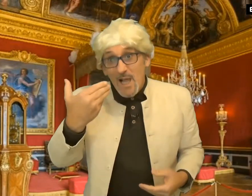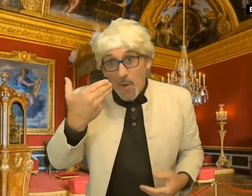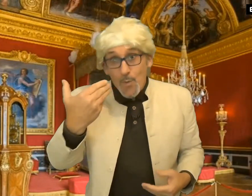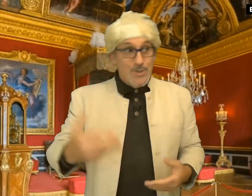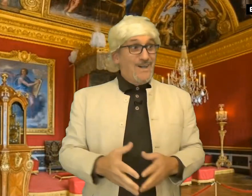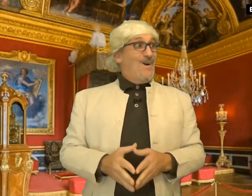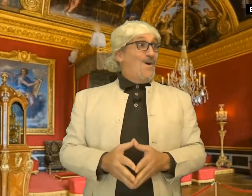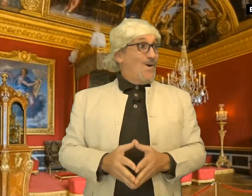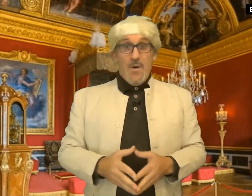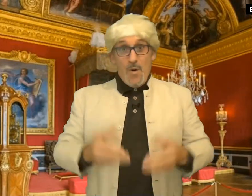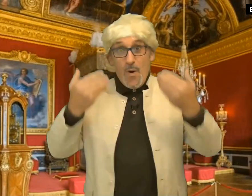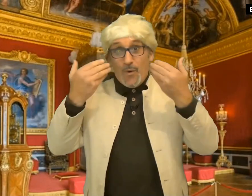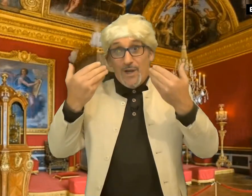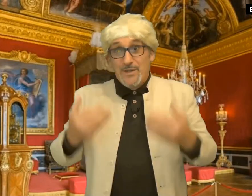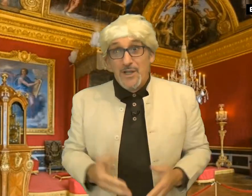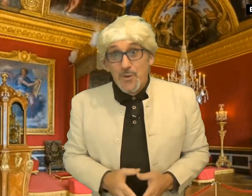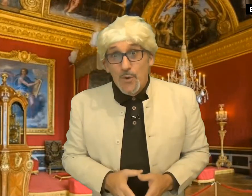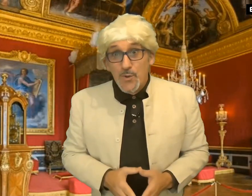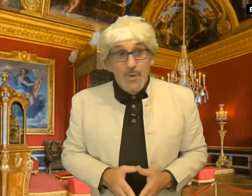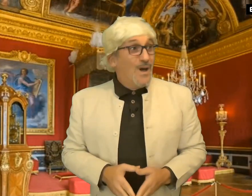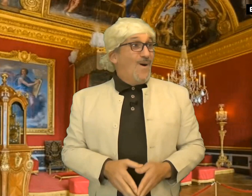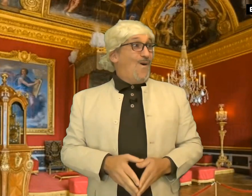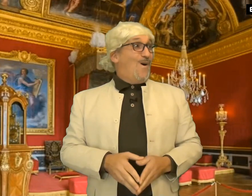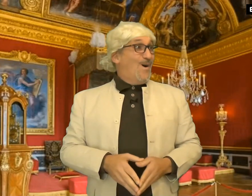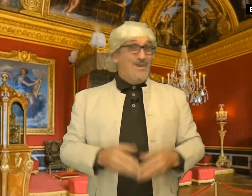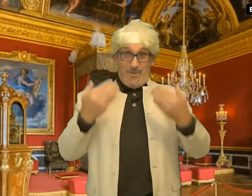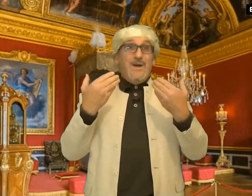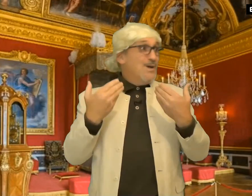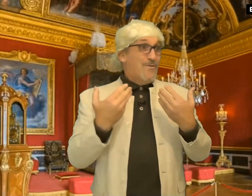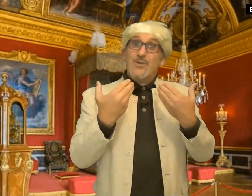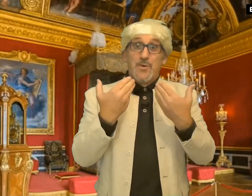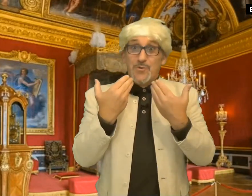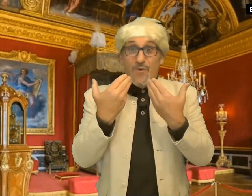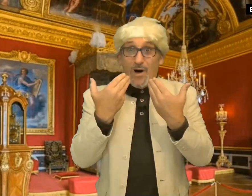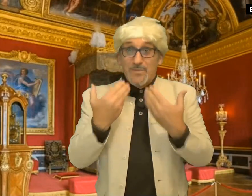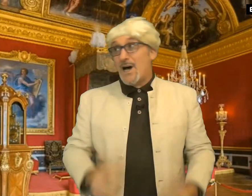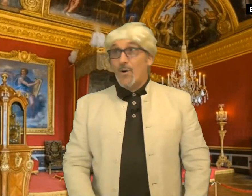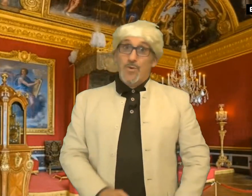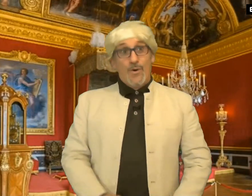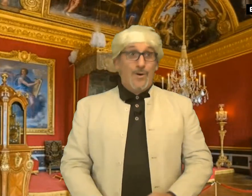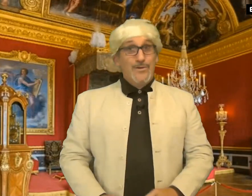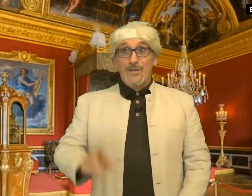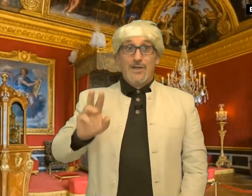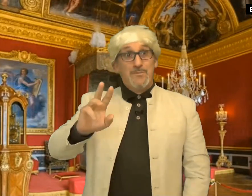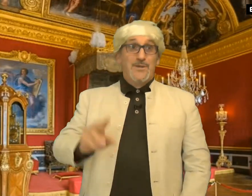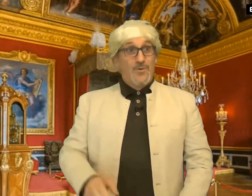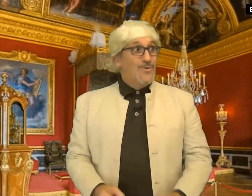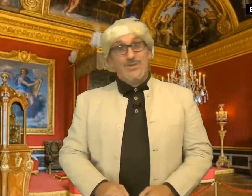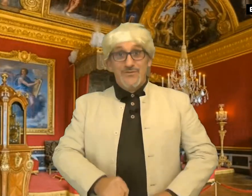la tronche. Oh, on dirait une tête de cul. Oh, non mais franchement, tu te vois comme ça aller au boulot? Oh, salut patron, je